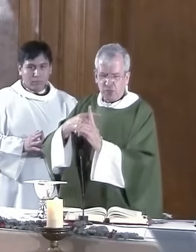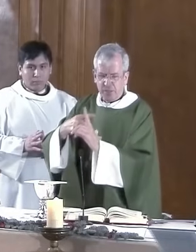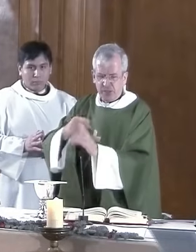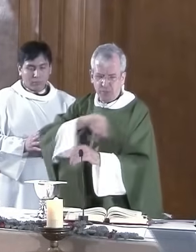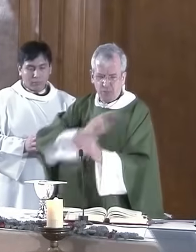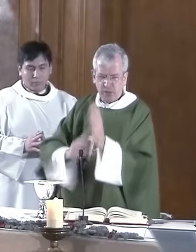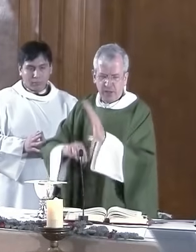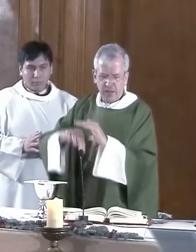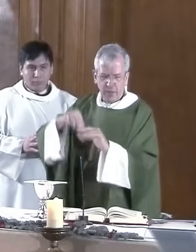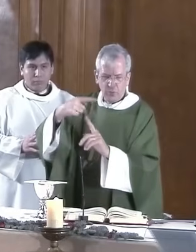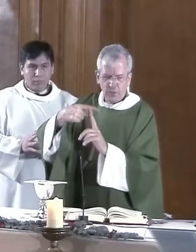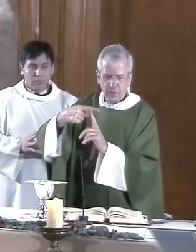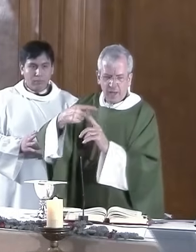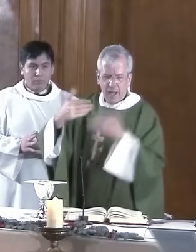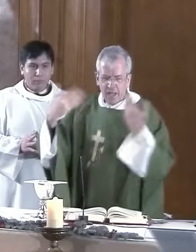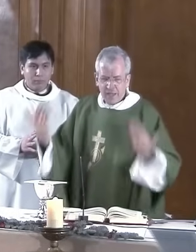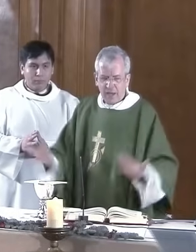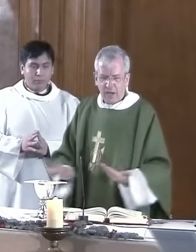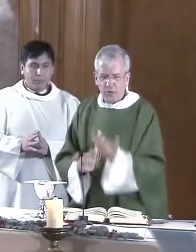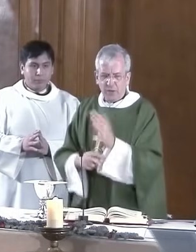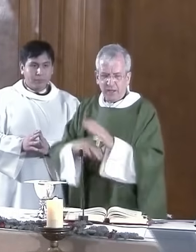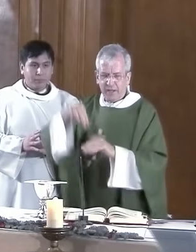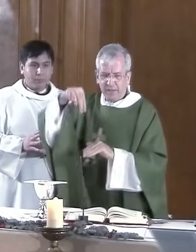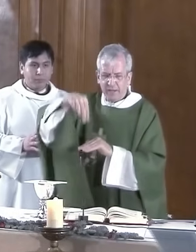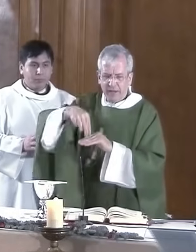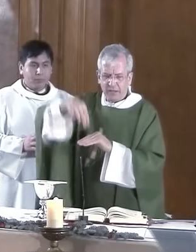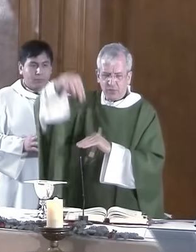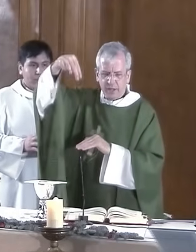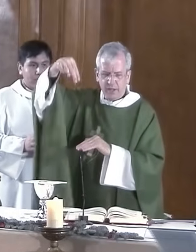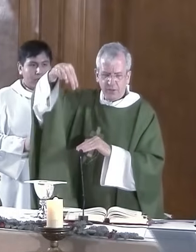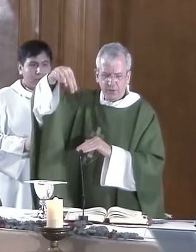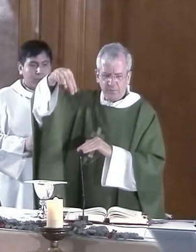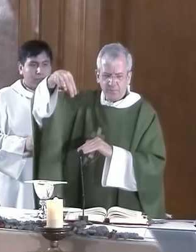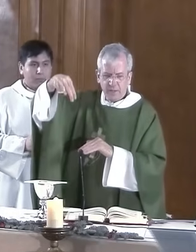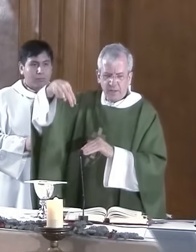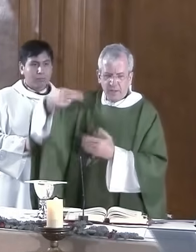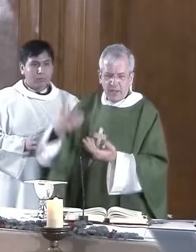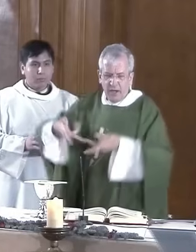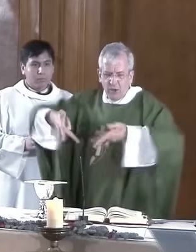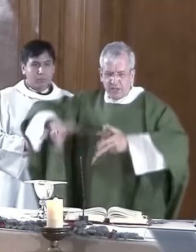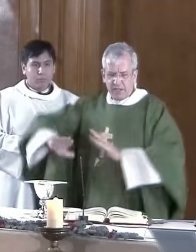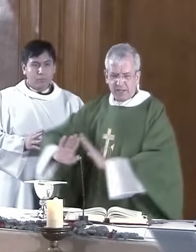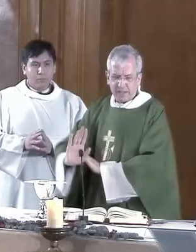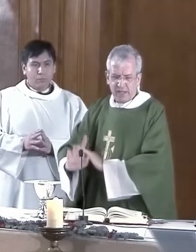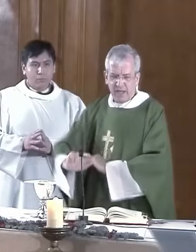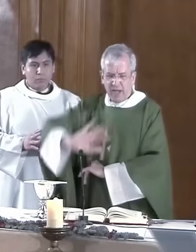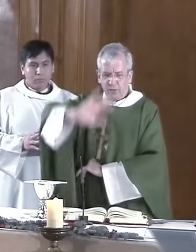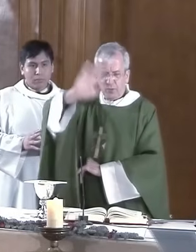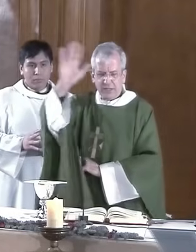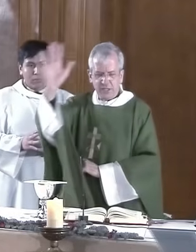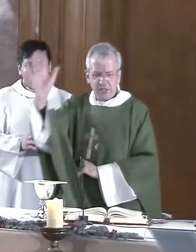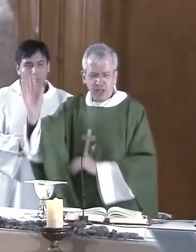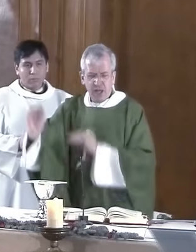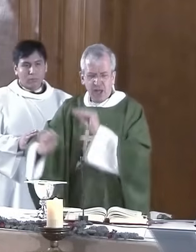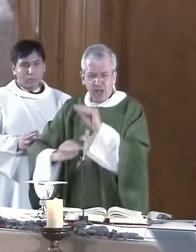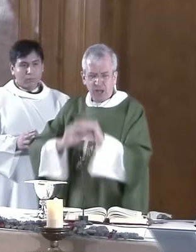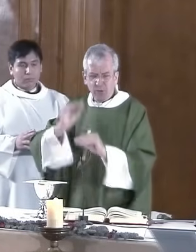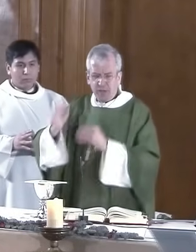a su pasión y muerte en la cruz y a la gloria de la resurrección, y lo sentaste a tu